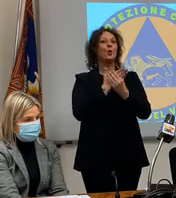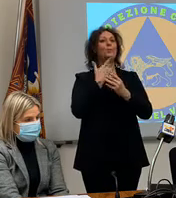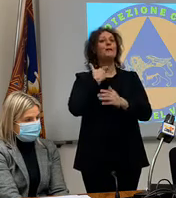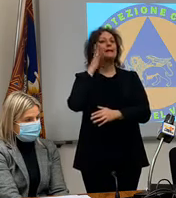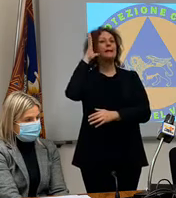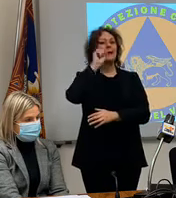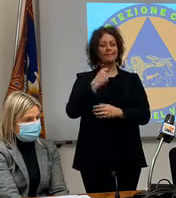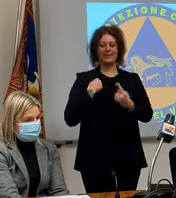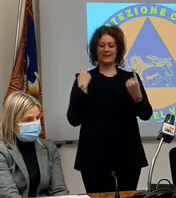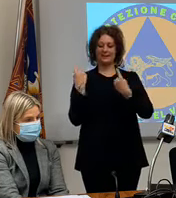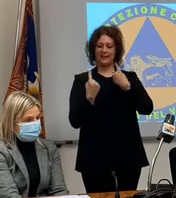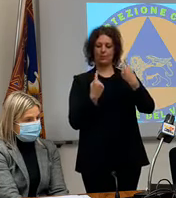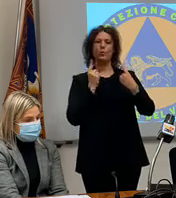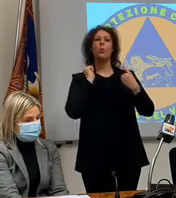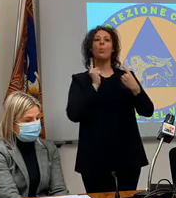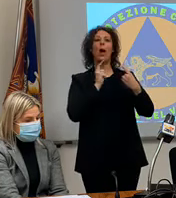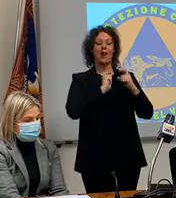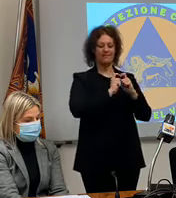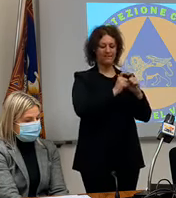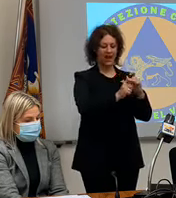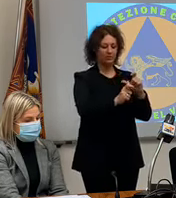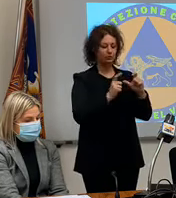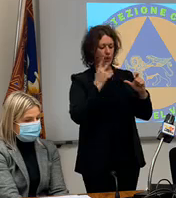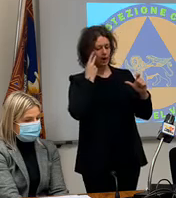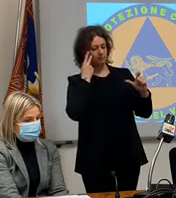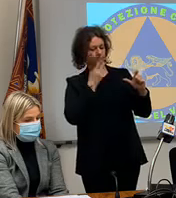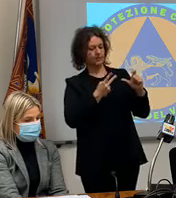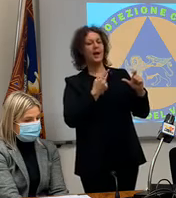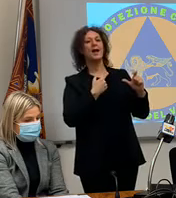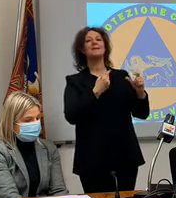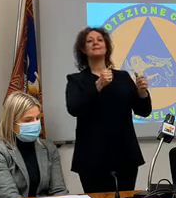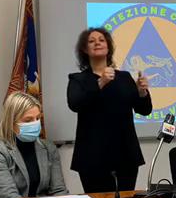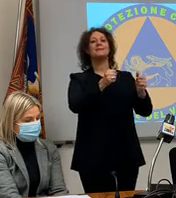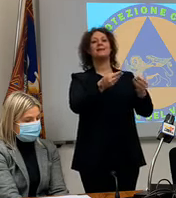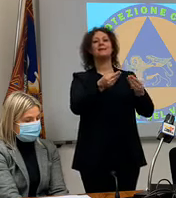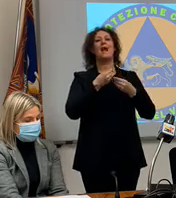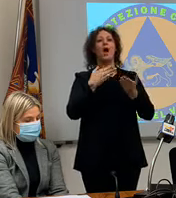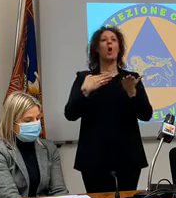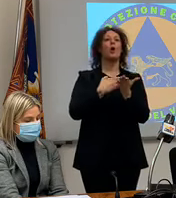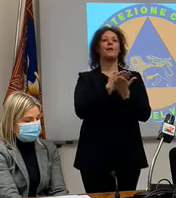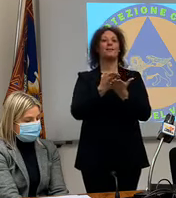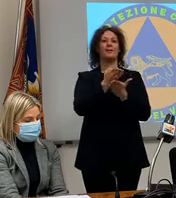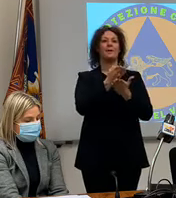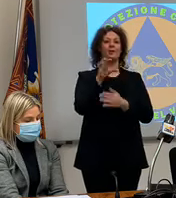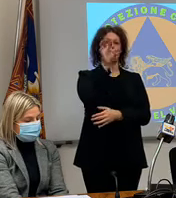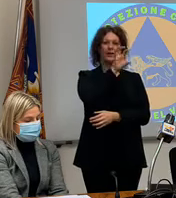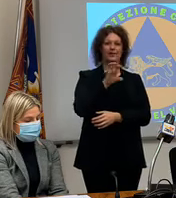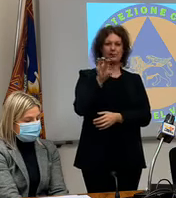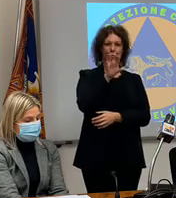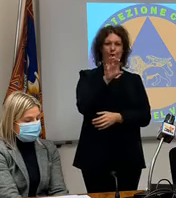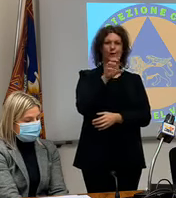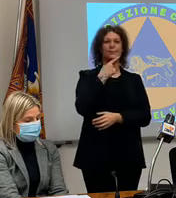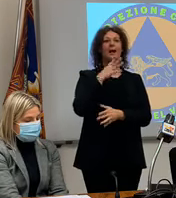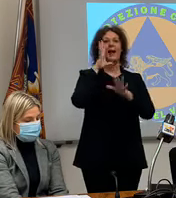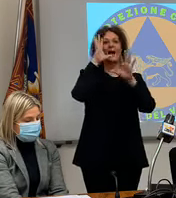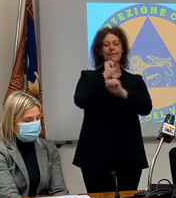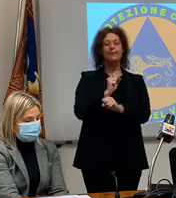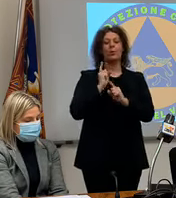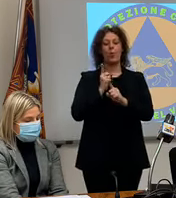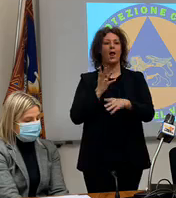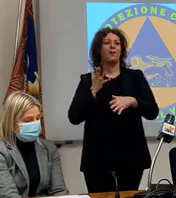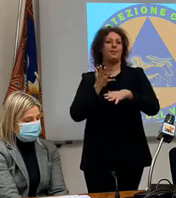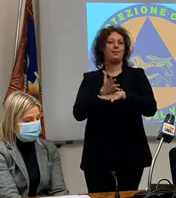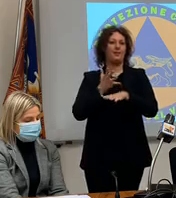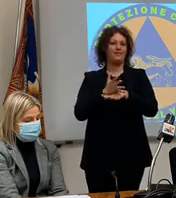si trovava dava Un orientamento alle regioni perché capissero quali potevano essere le misure più